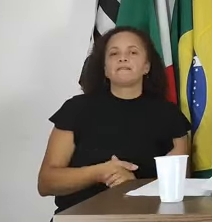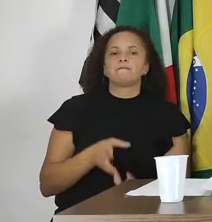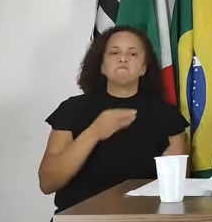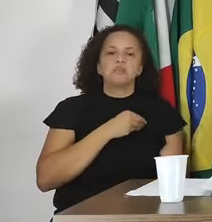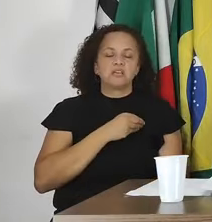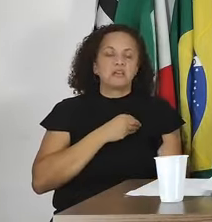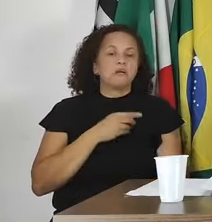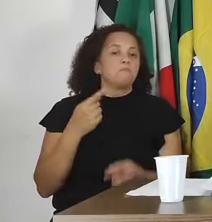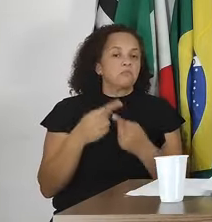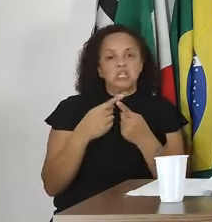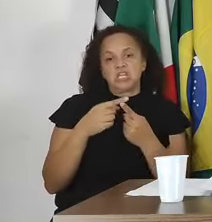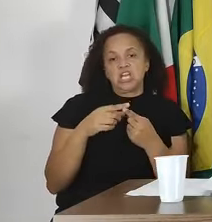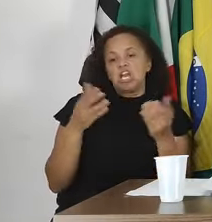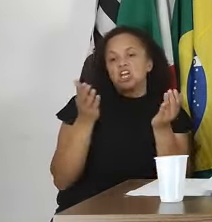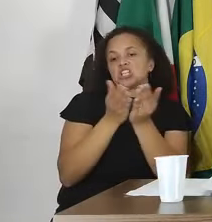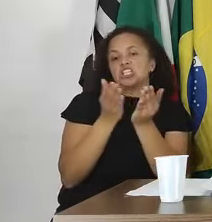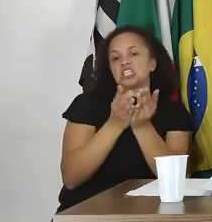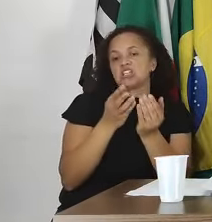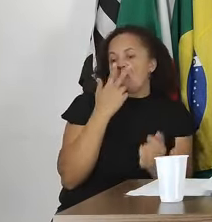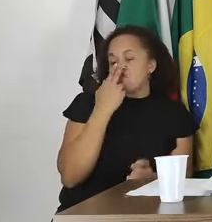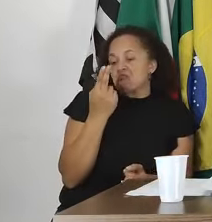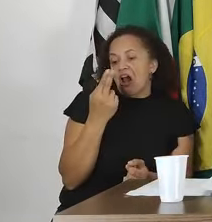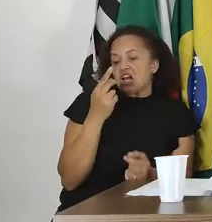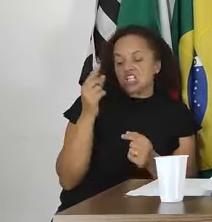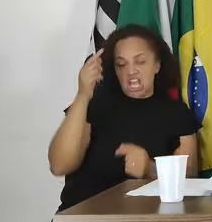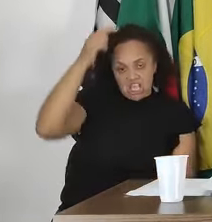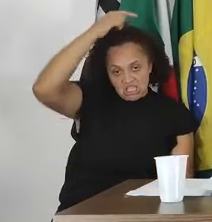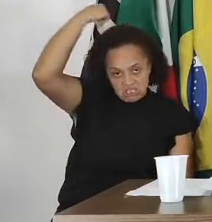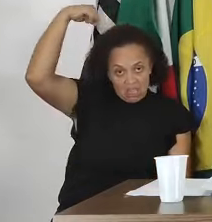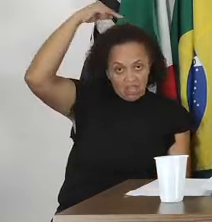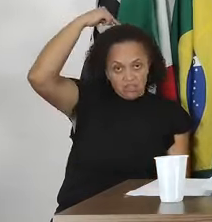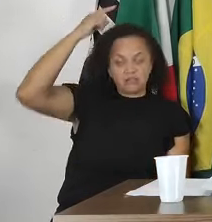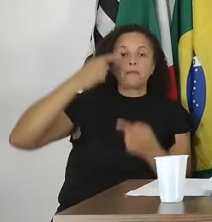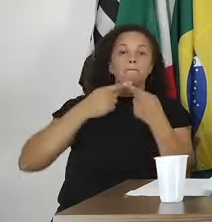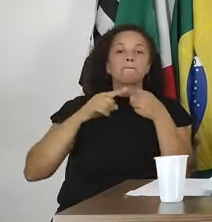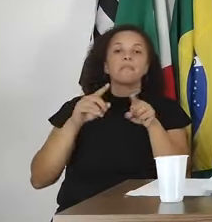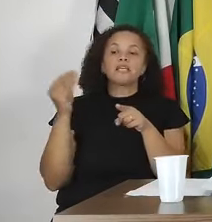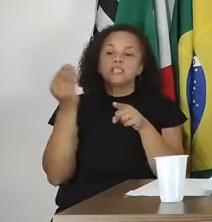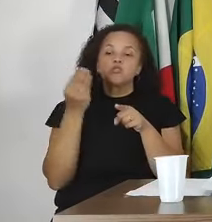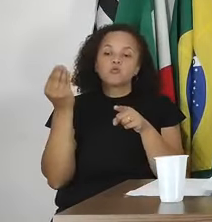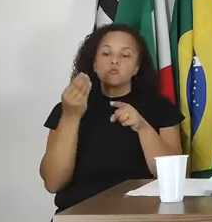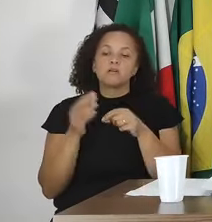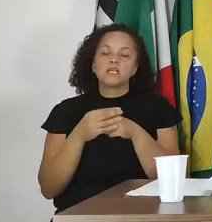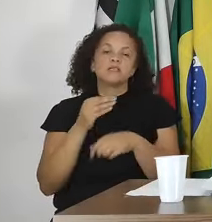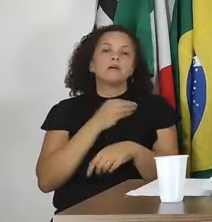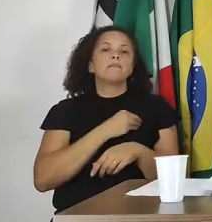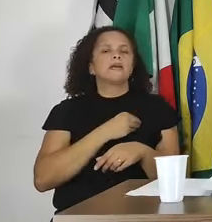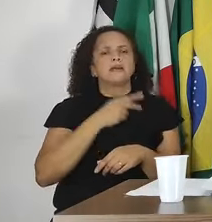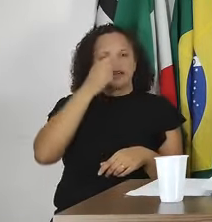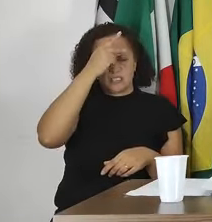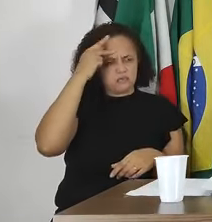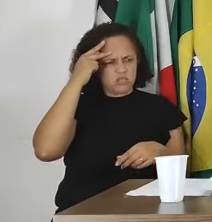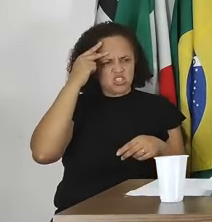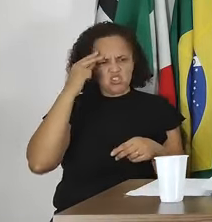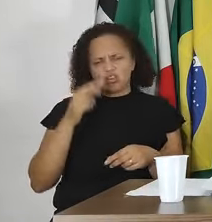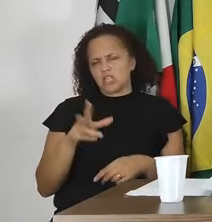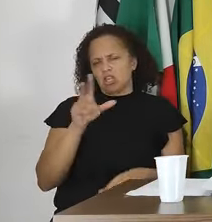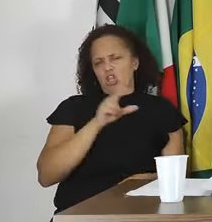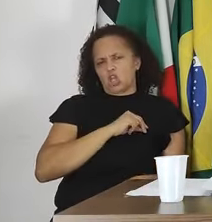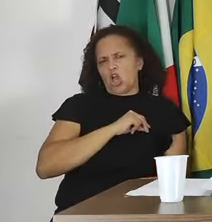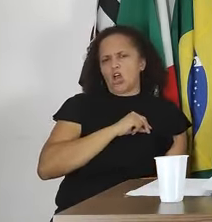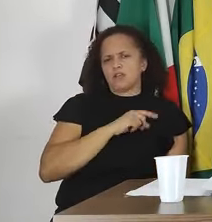considerava santinho? A gente é apontado, a gente está sendo vigiado 24 horas, porque nós